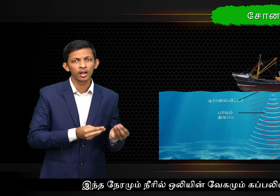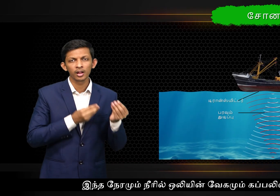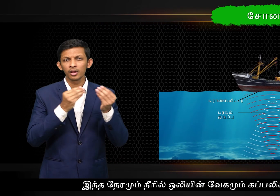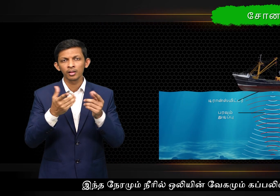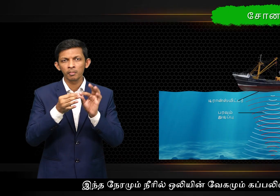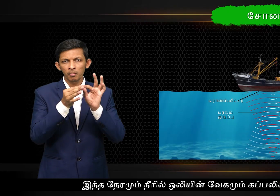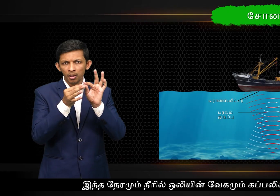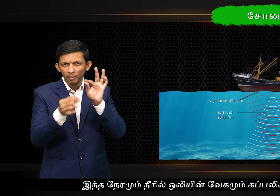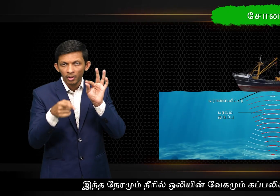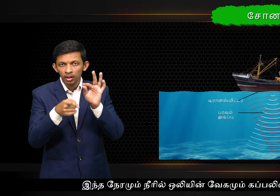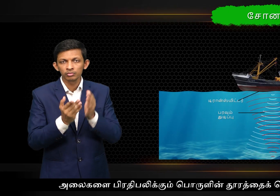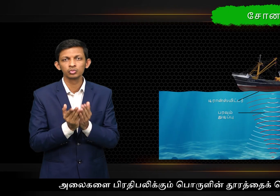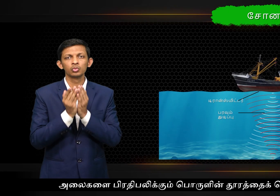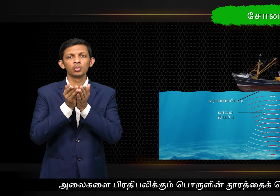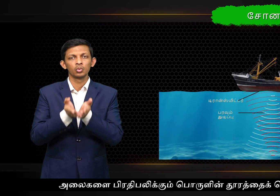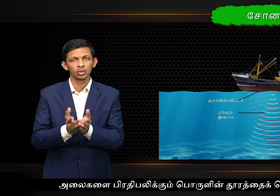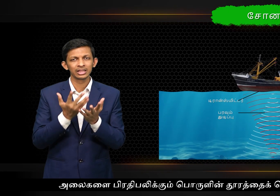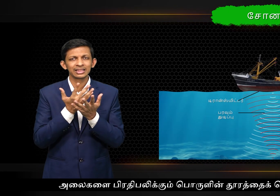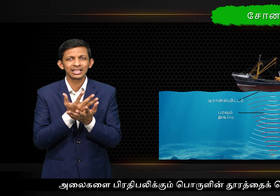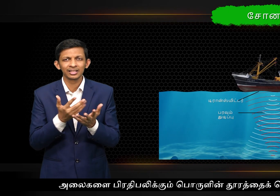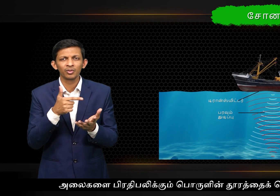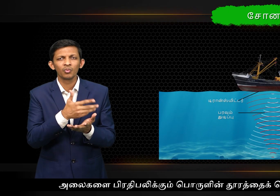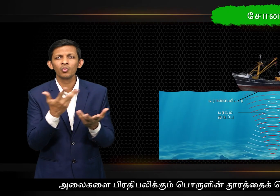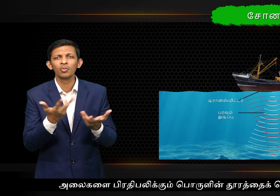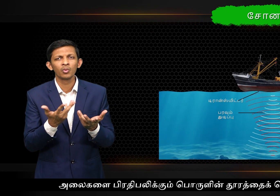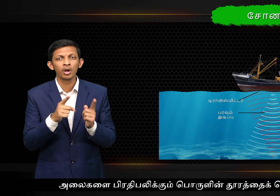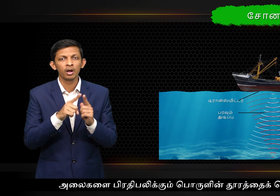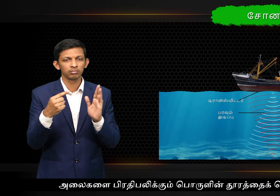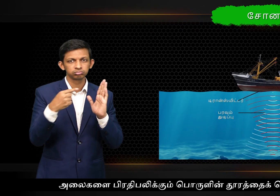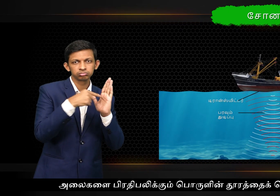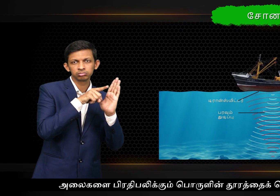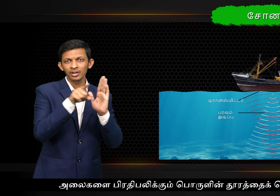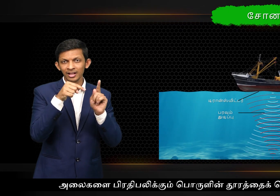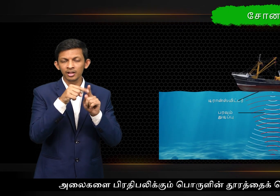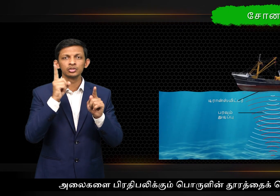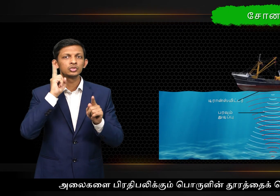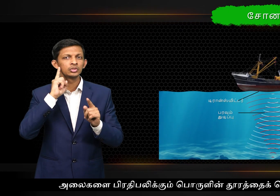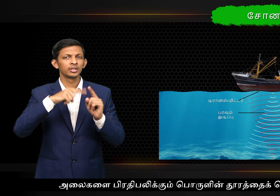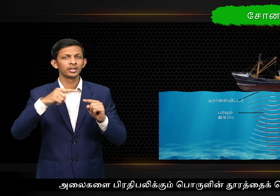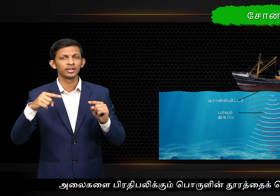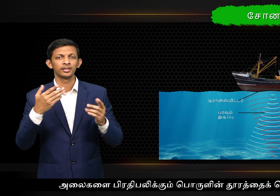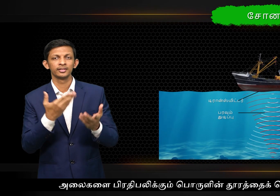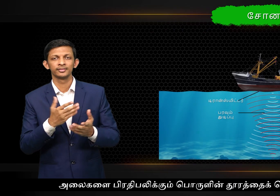ஒளியின் வேகமும் கப்பலிலிருந்து அலைகளை பிரதிபலிக்கும் பொருளின் தூரத்தை கொடுக்கிறது.